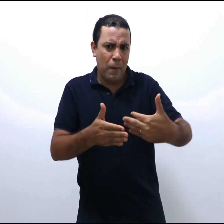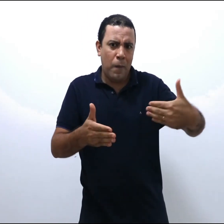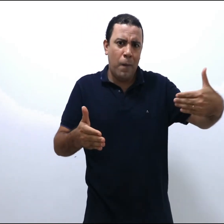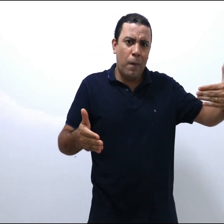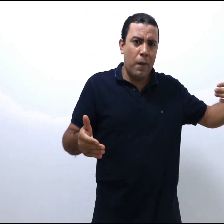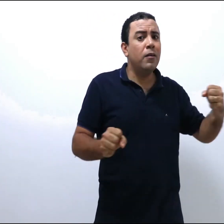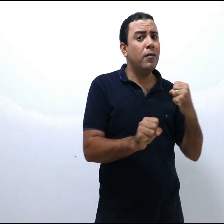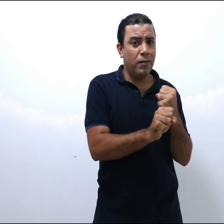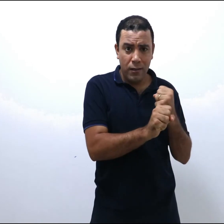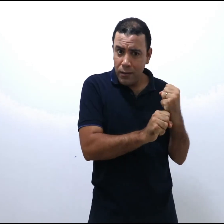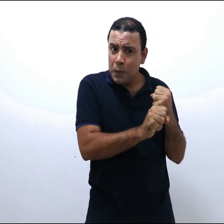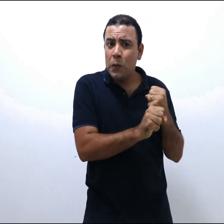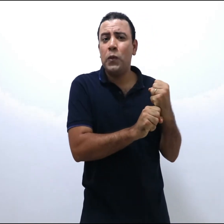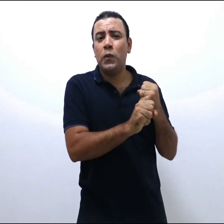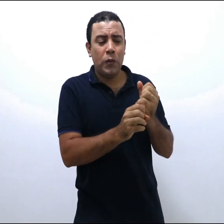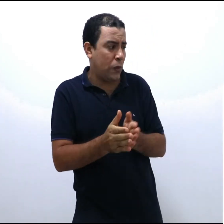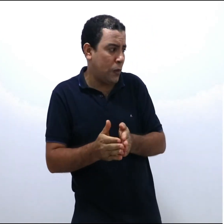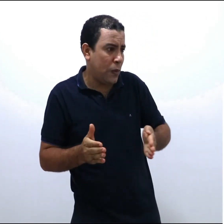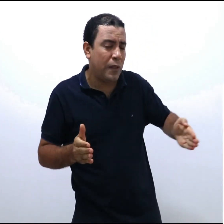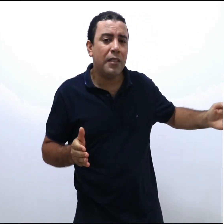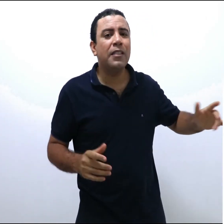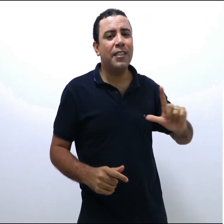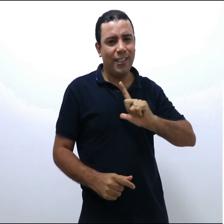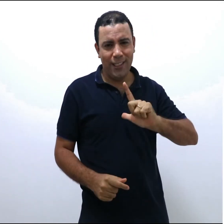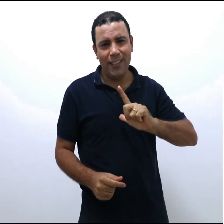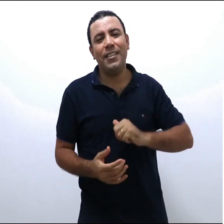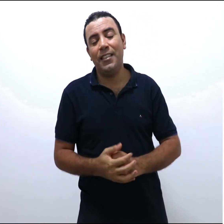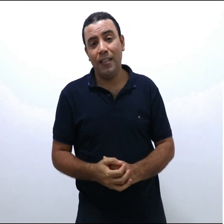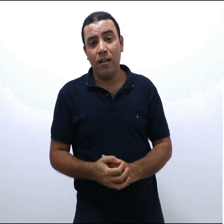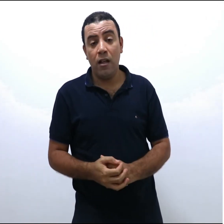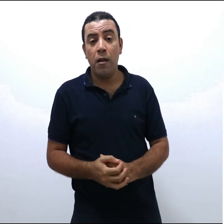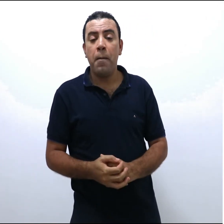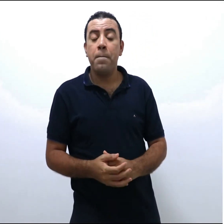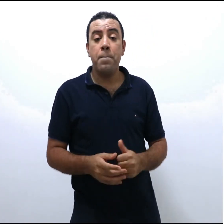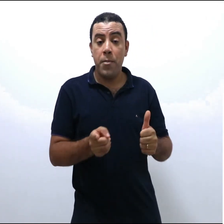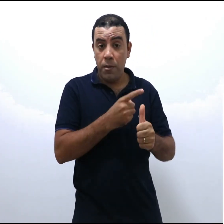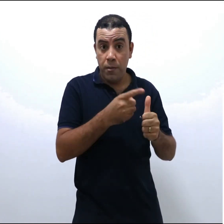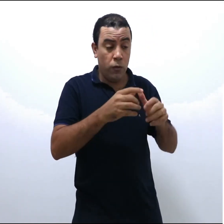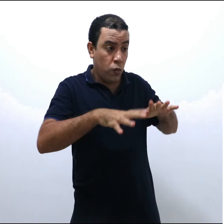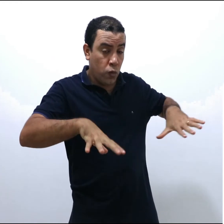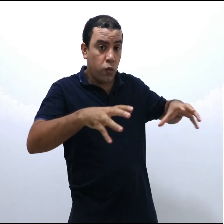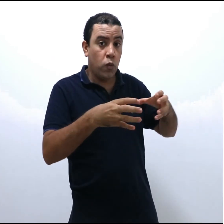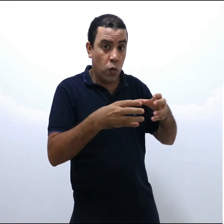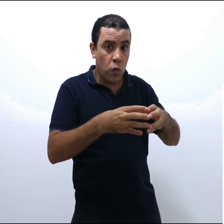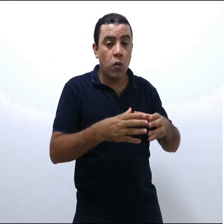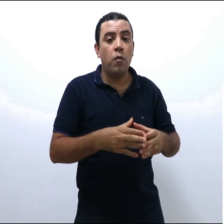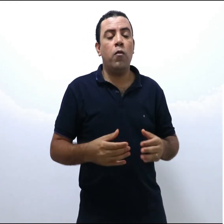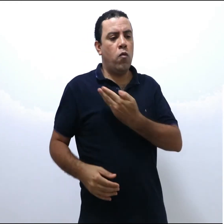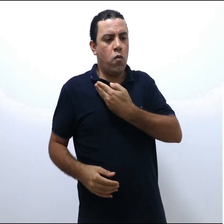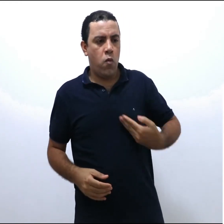Há muitos anos atrás, nesse período, bem, existia um grupo que governava, que